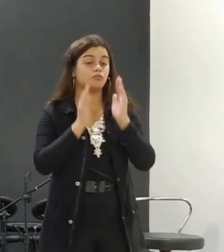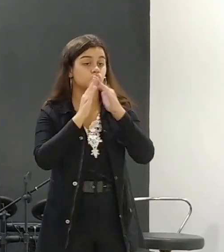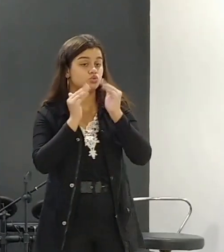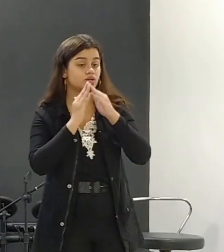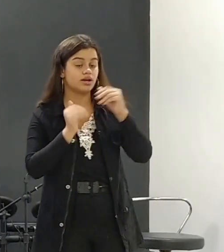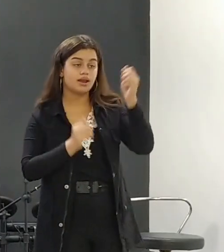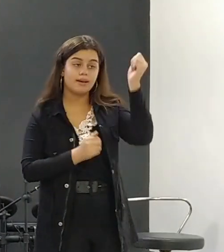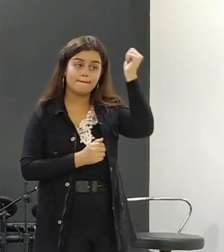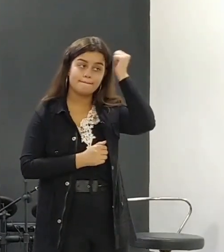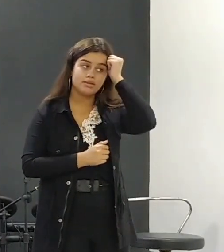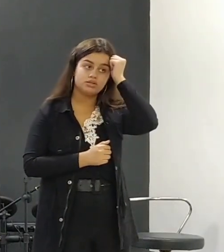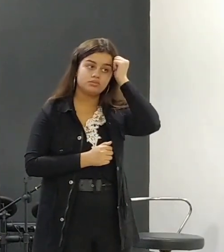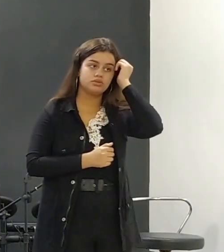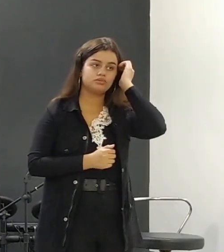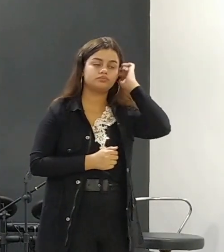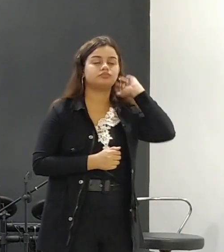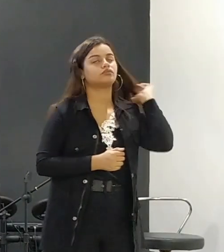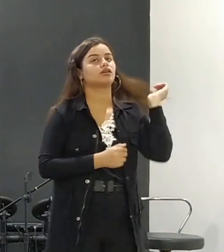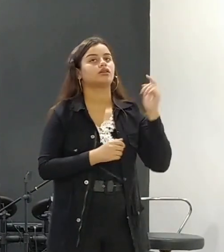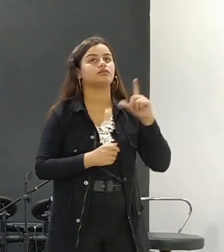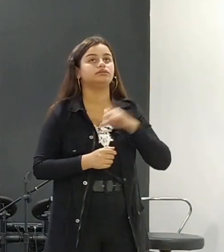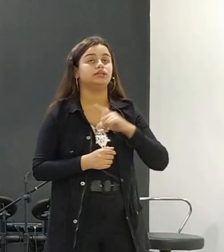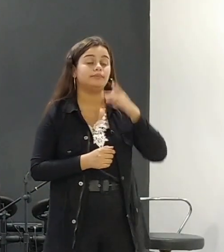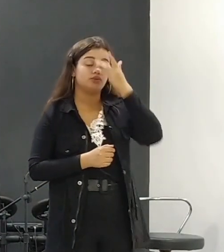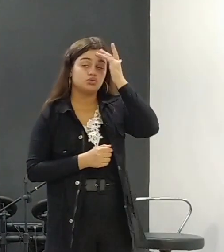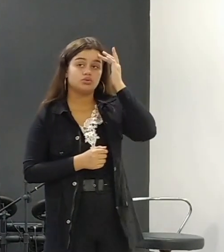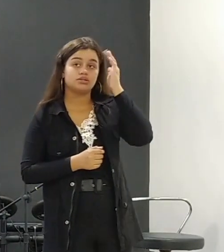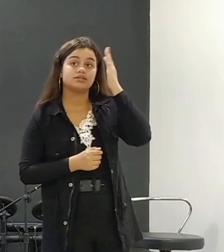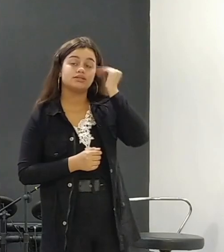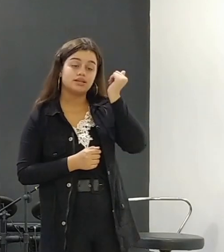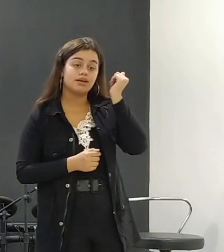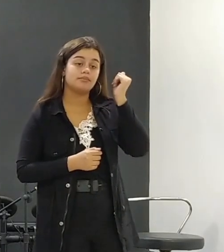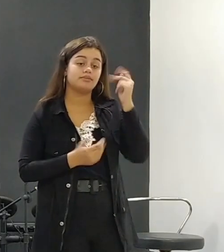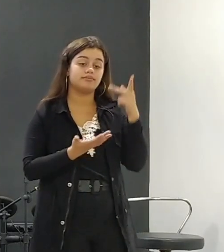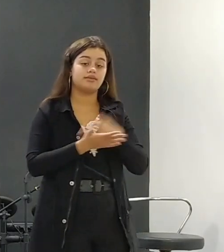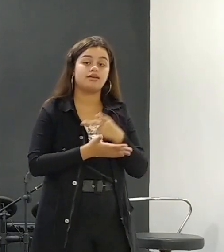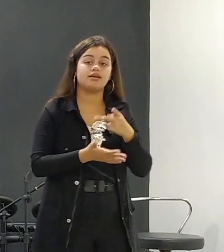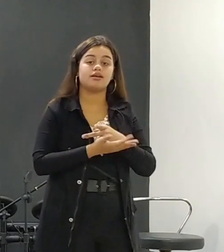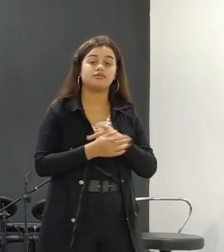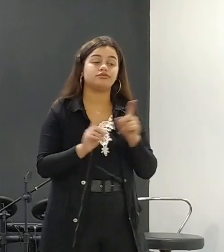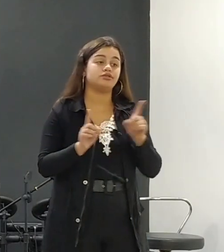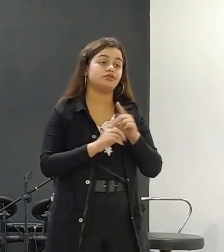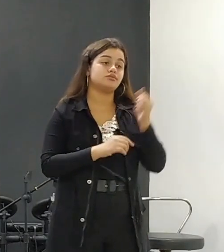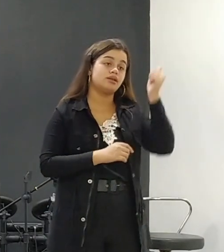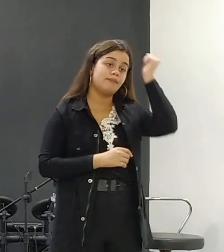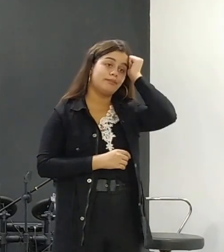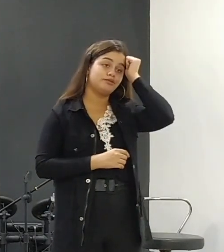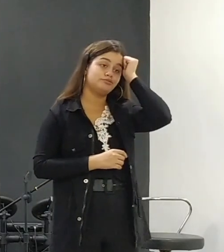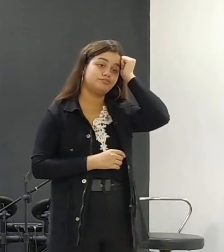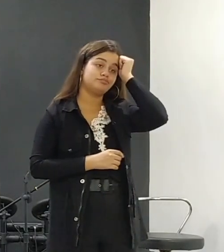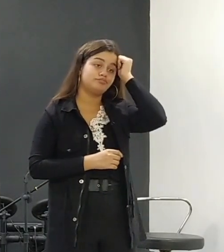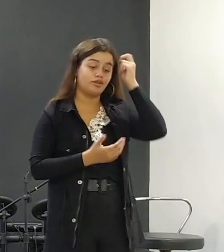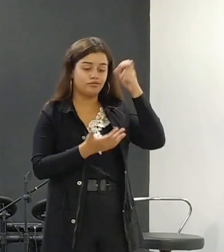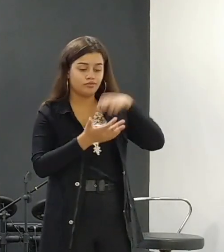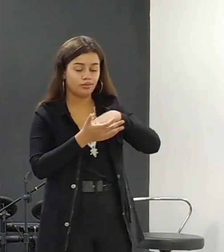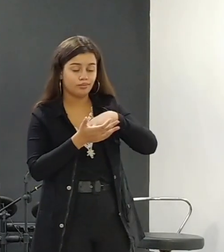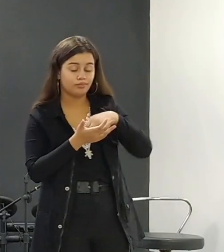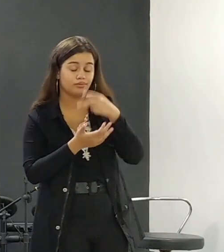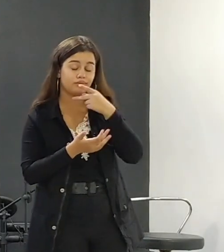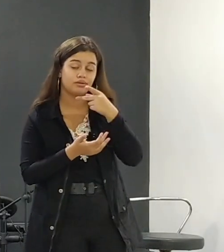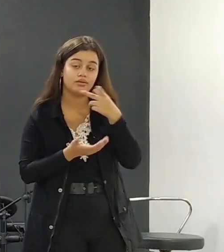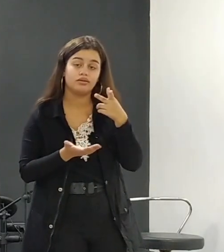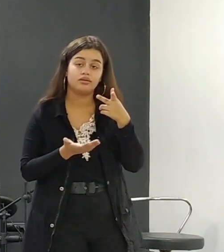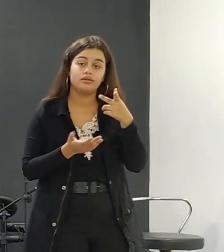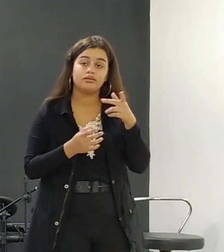irmão. Tem gente que sabe que está errado, mas não se arrepende. Até dobra o joelho e fala assim: não, me perdoa, mas não se arrepende. É